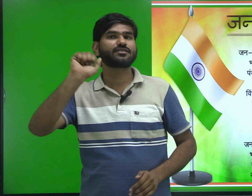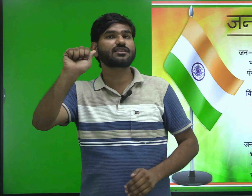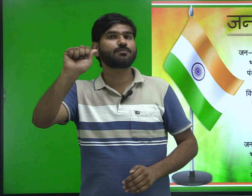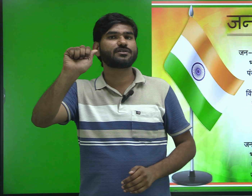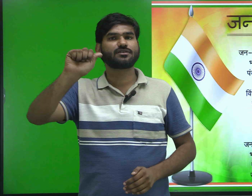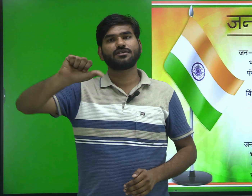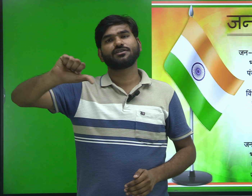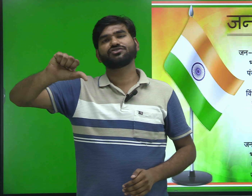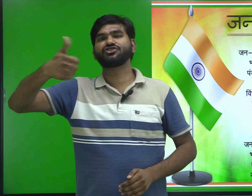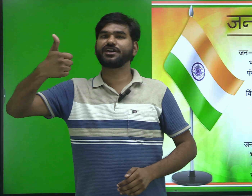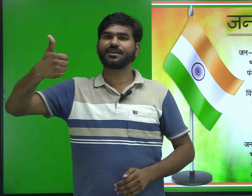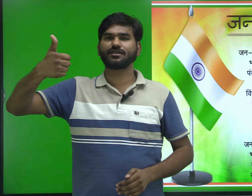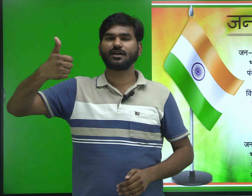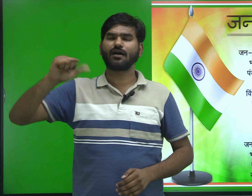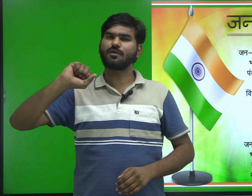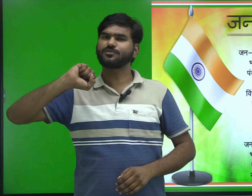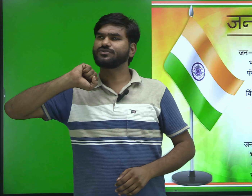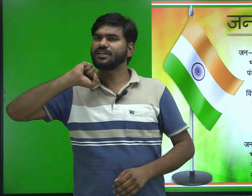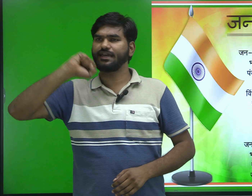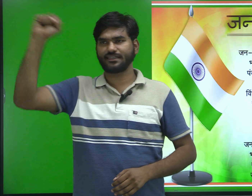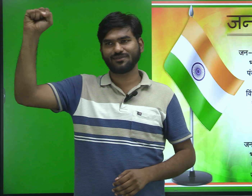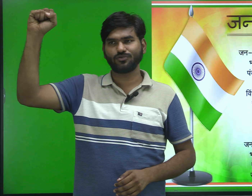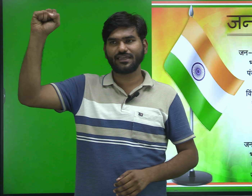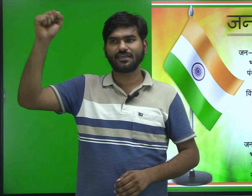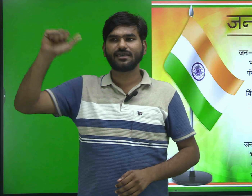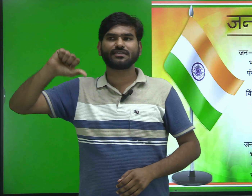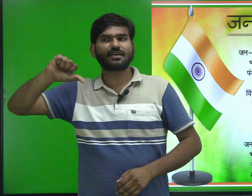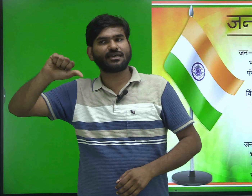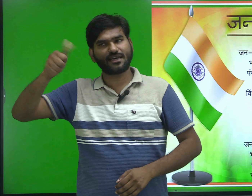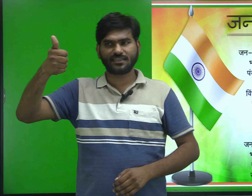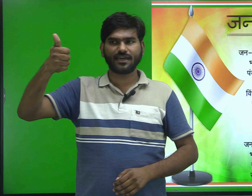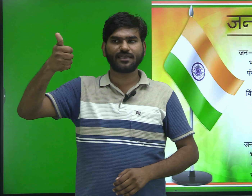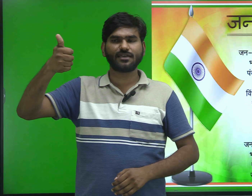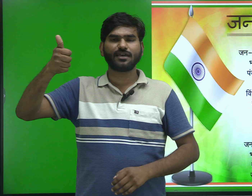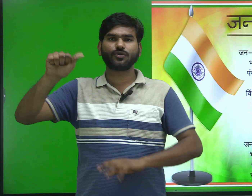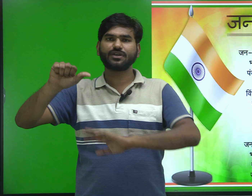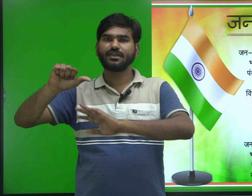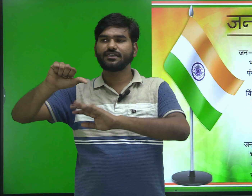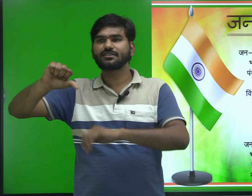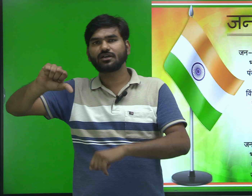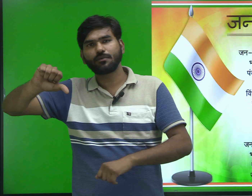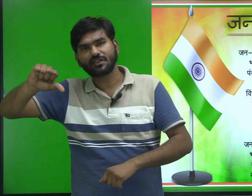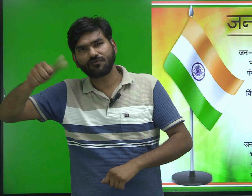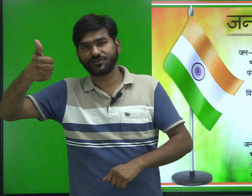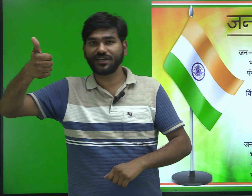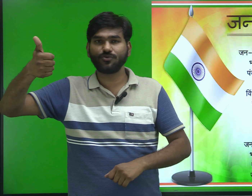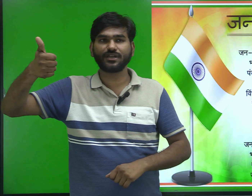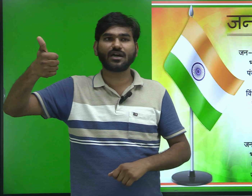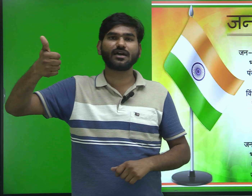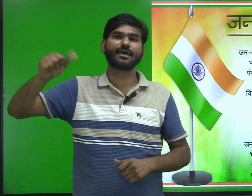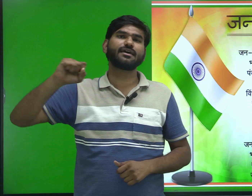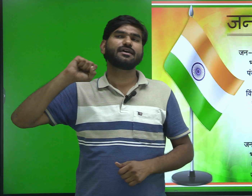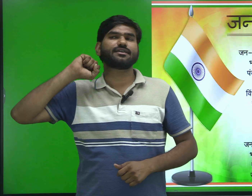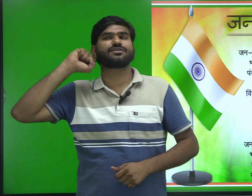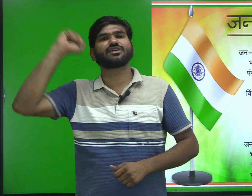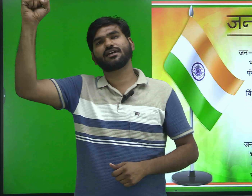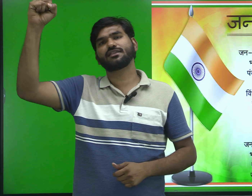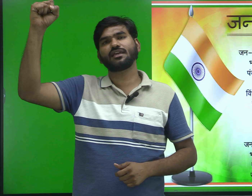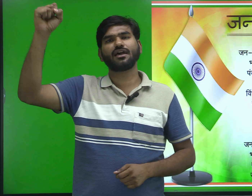तब जय। अब आप इसको जय ऐसे बोलें चाहे ऐसे कहें, क्योंकि ये इसका मतलब विजयी होने का है, ये जय करने का है,